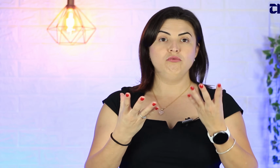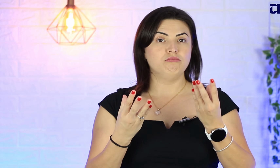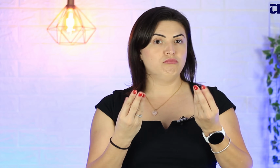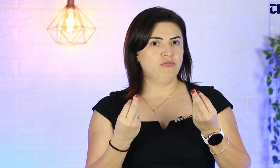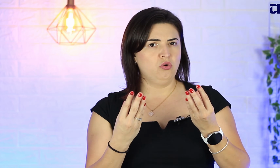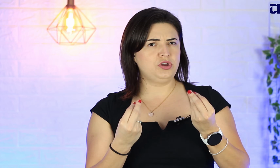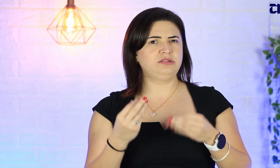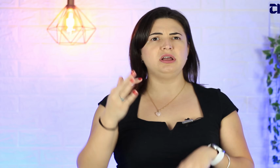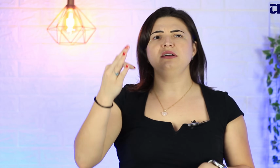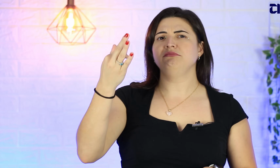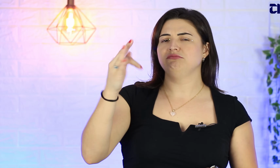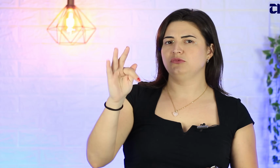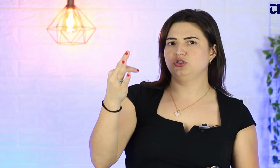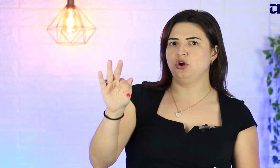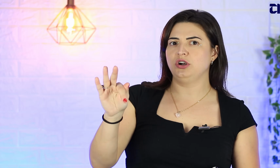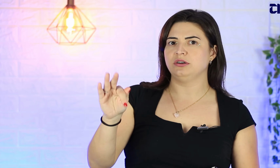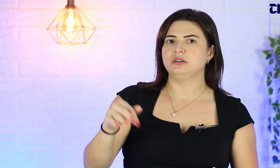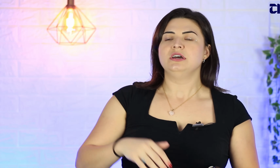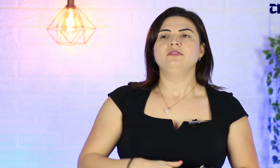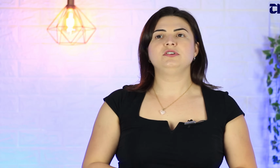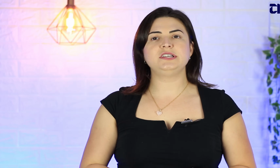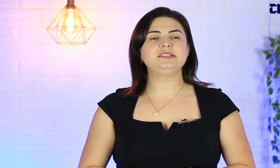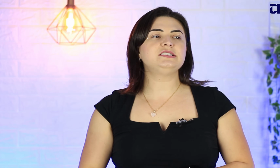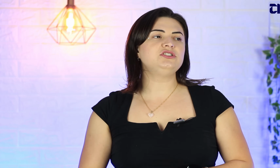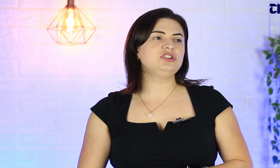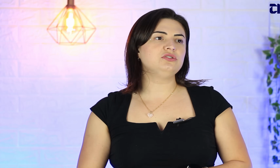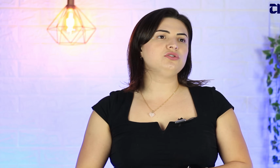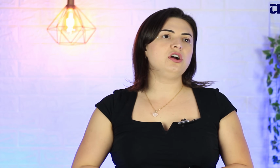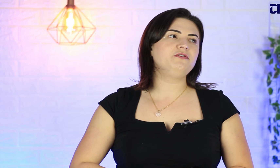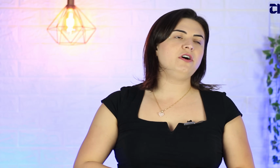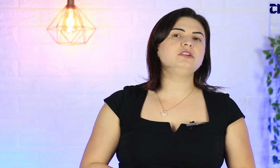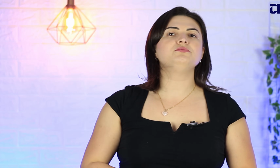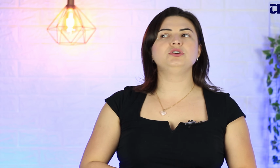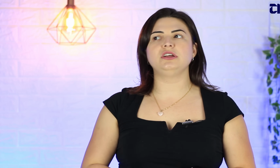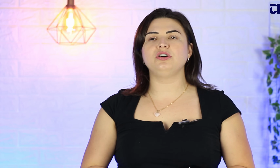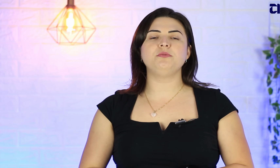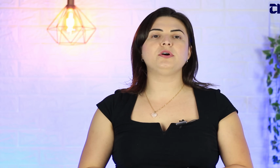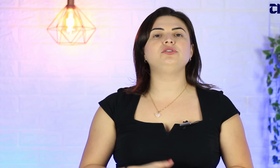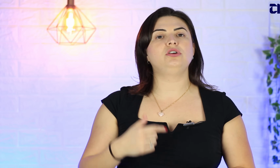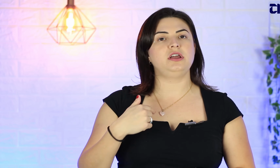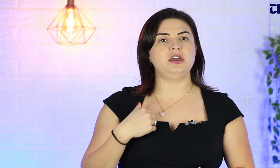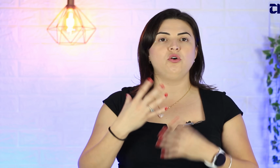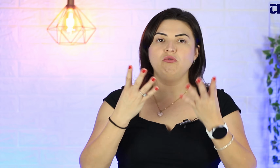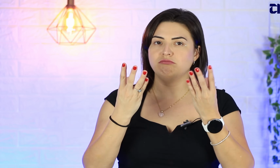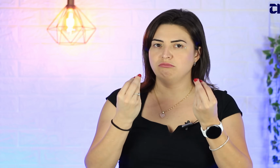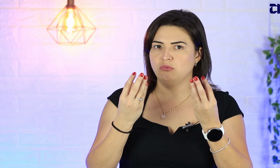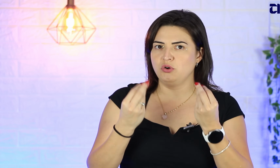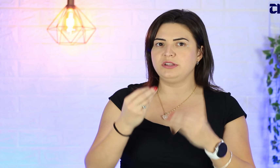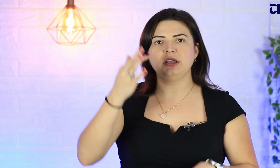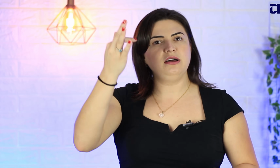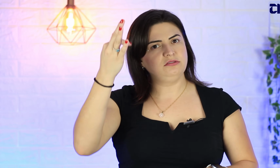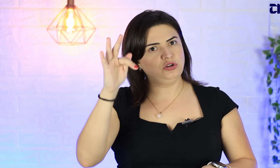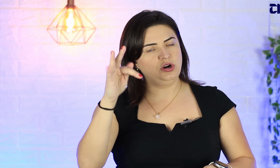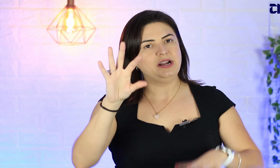Eu, muita dor. Você está sentindo dor forte, muita dor ou pouca dor? Eu, muita dor.